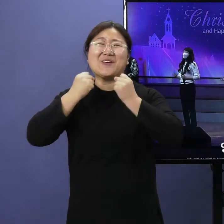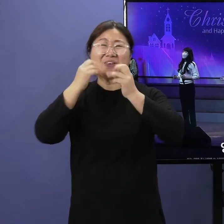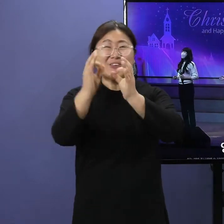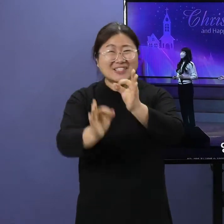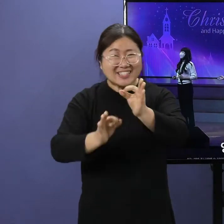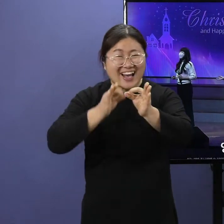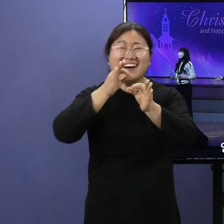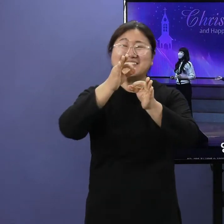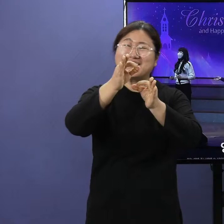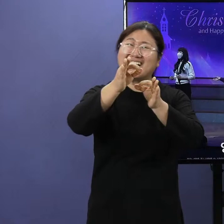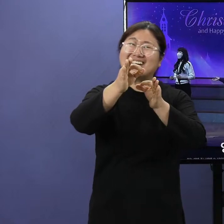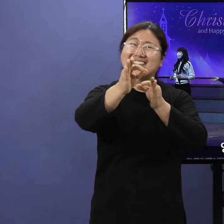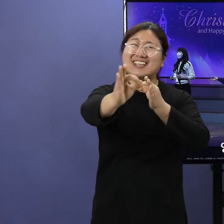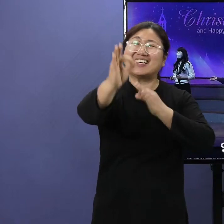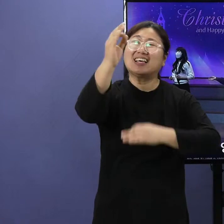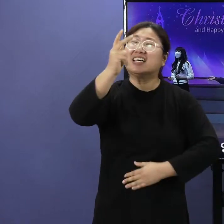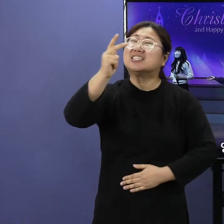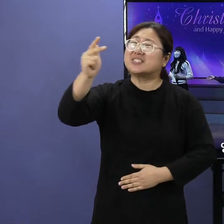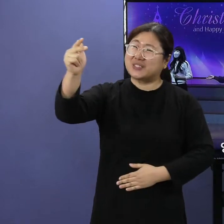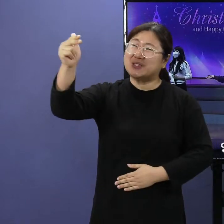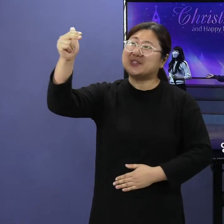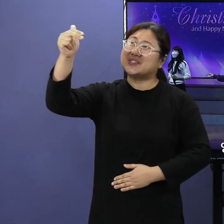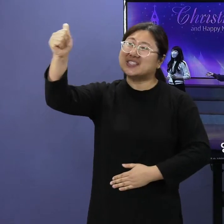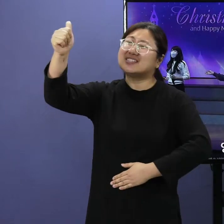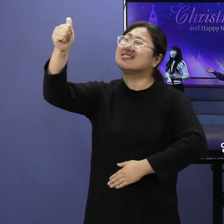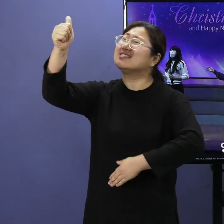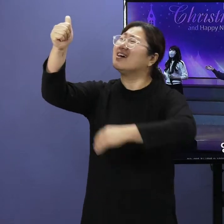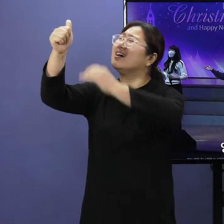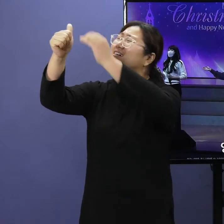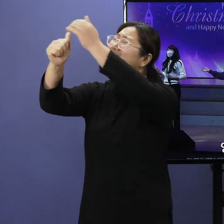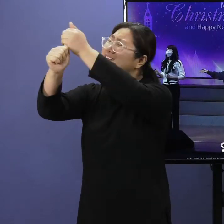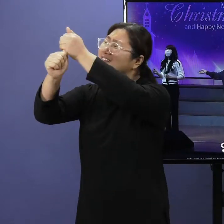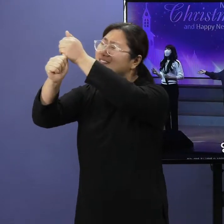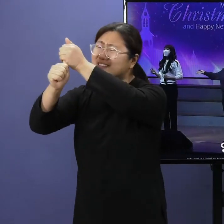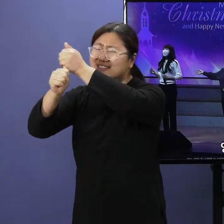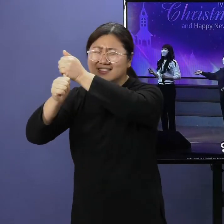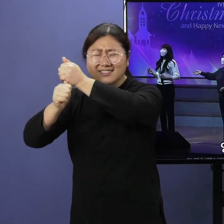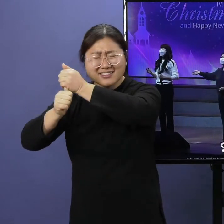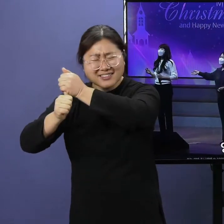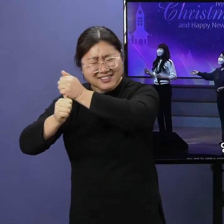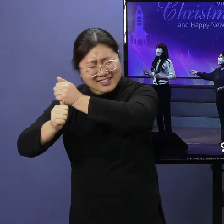힘이여, 영원히 주를